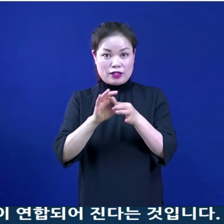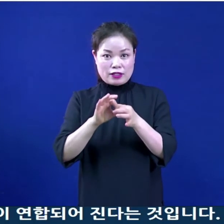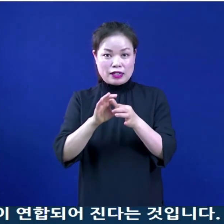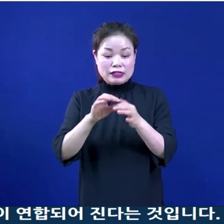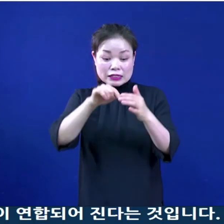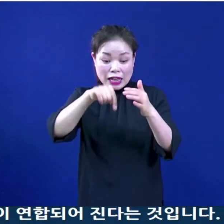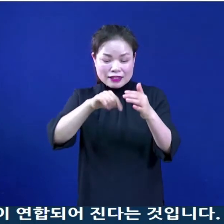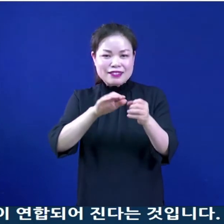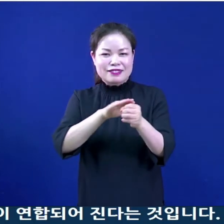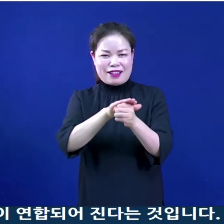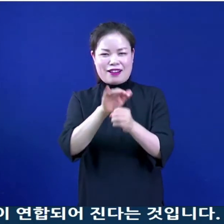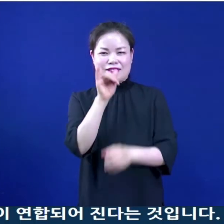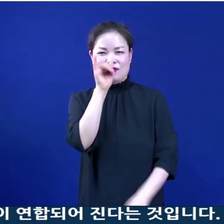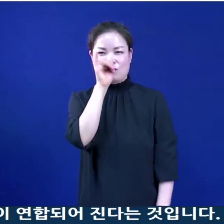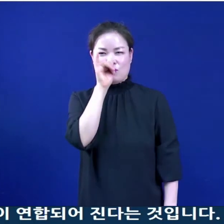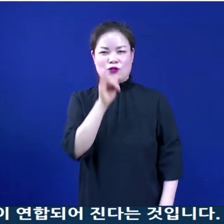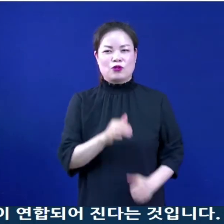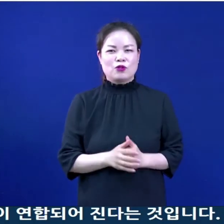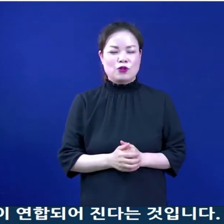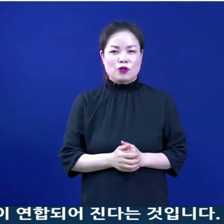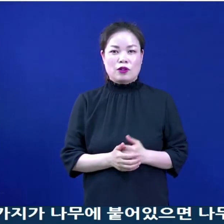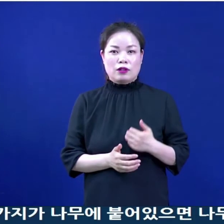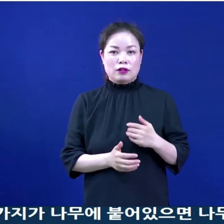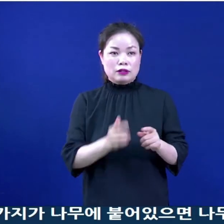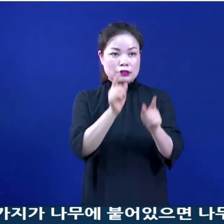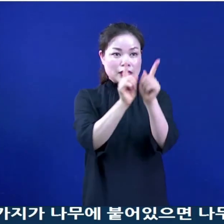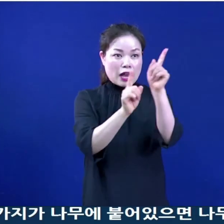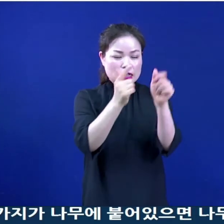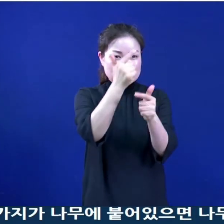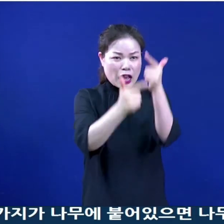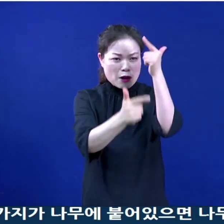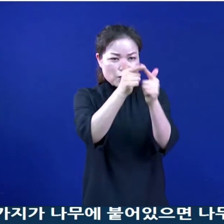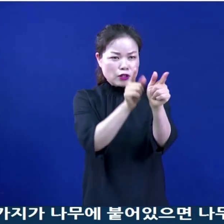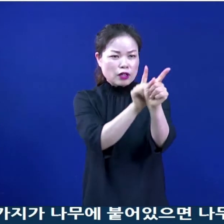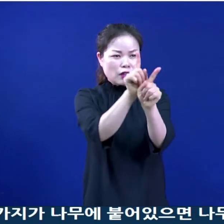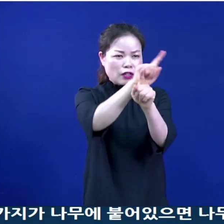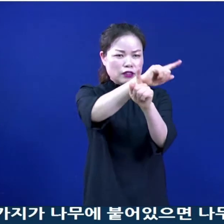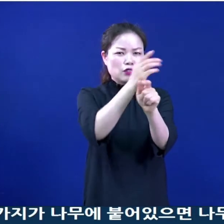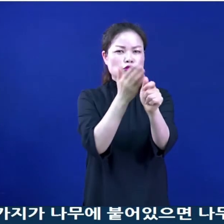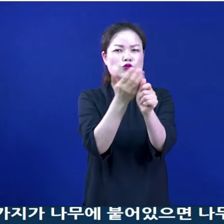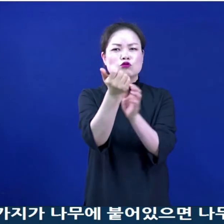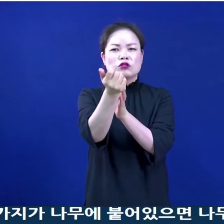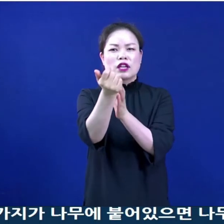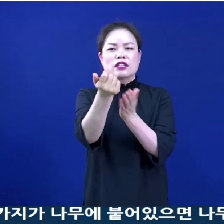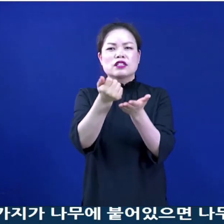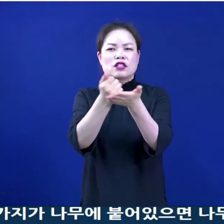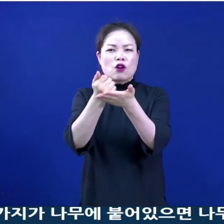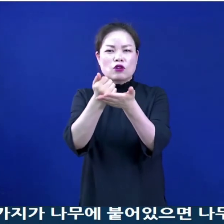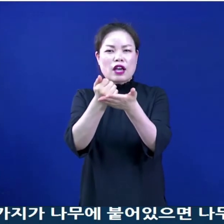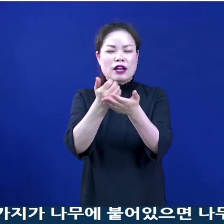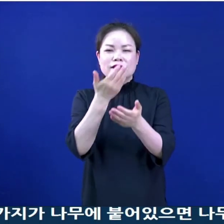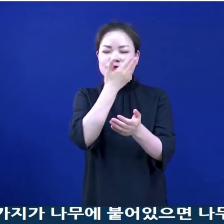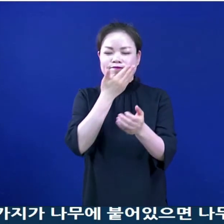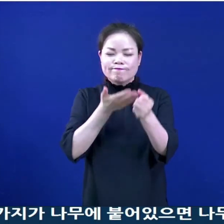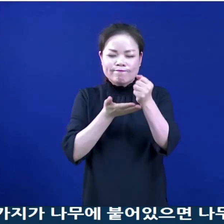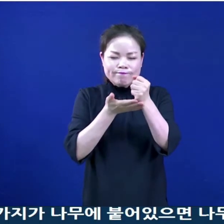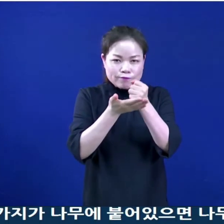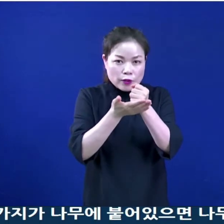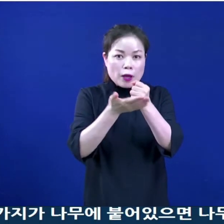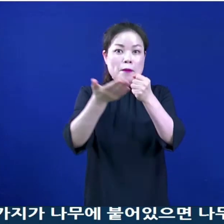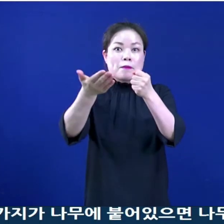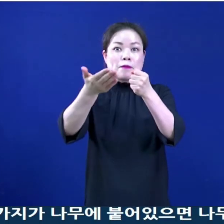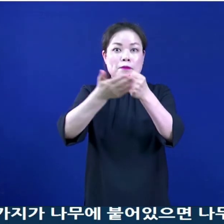사랑이 있는 겁니다. 나무가 가지에게 주는 그 영양이 뭡니까? 사랑이에요. 그 사랑의 영향을 받기